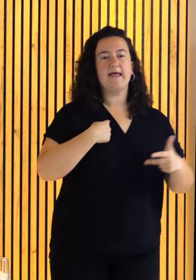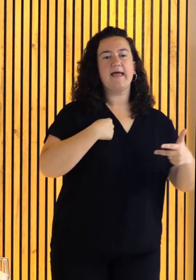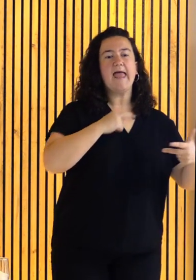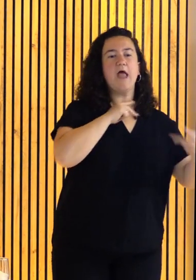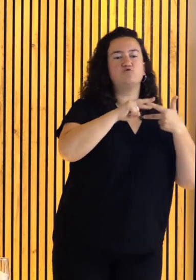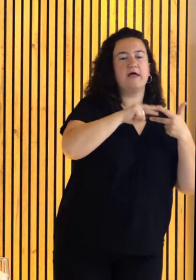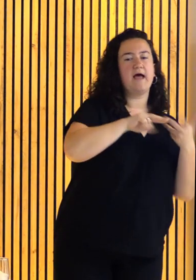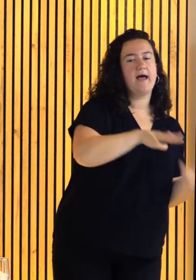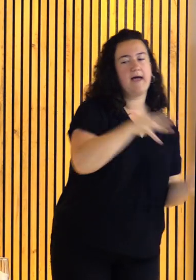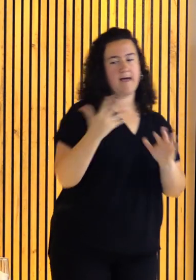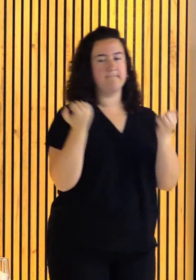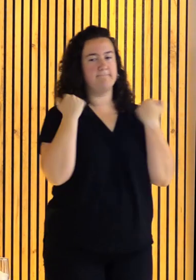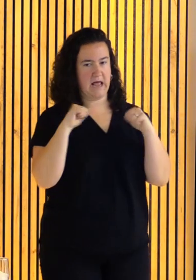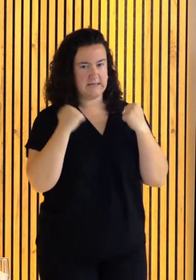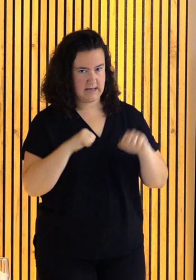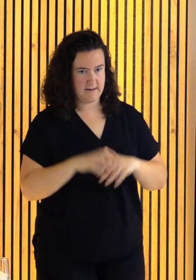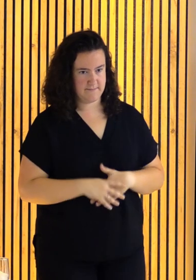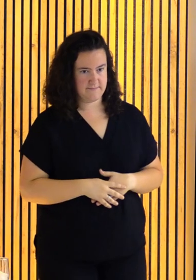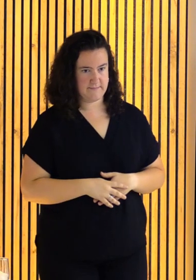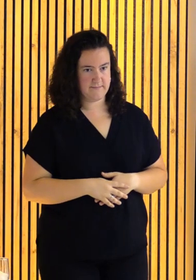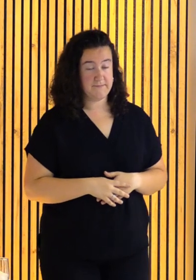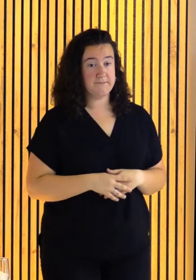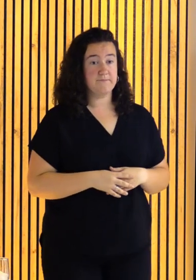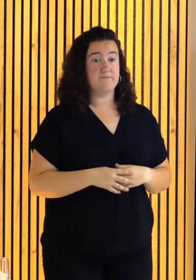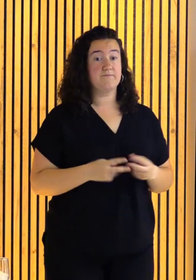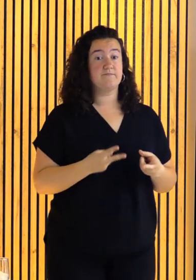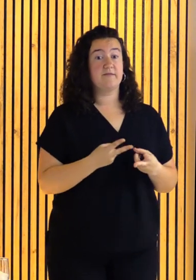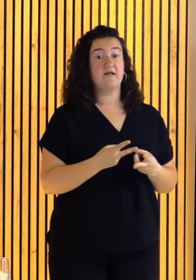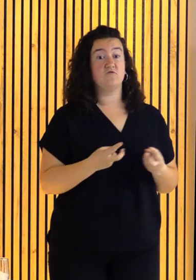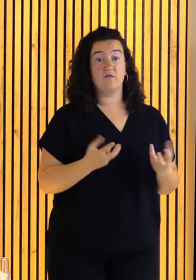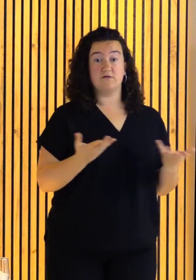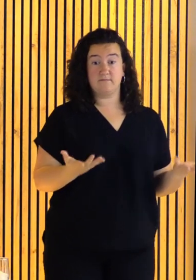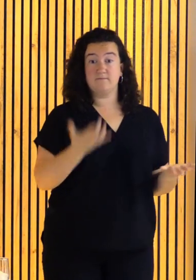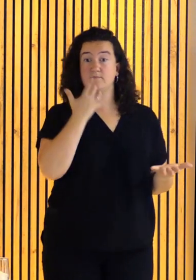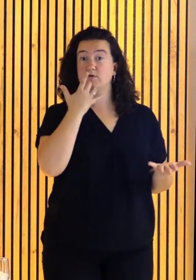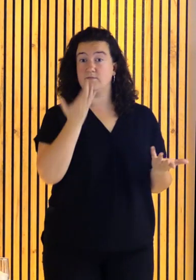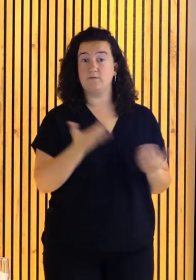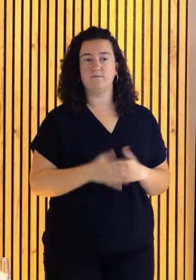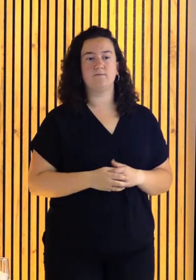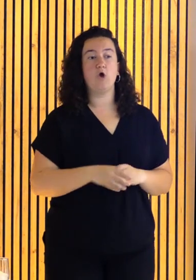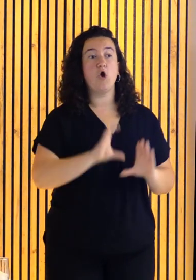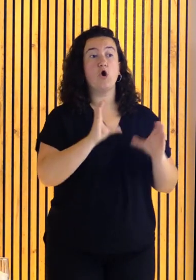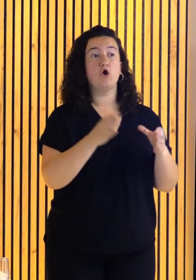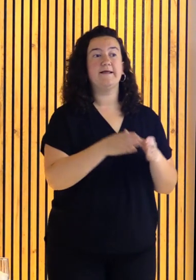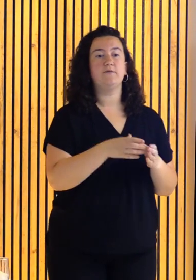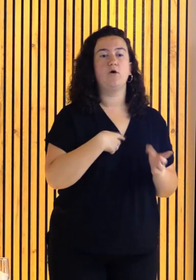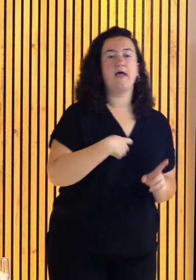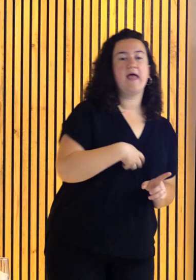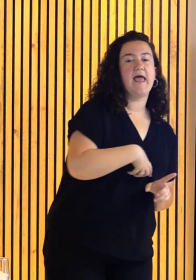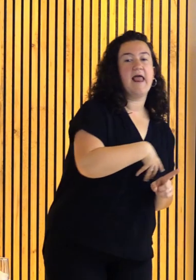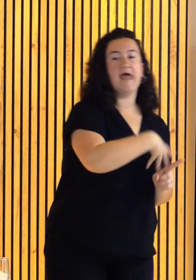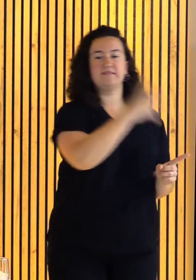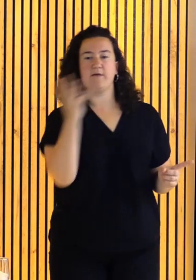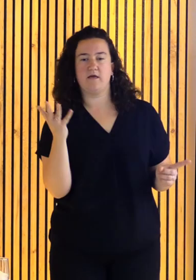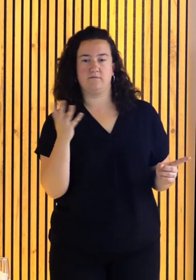parekotasun bat edo alderaketa bat egin daitekeela, ba, LGTBI kolektibokoen lumarekin, ezta?